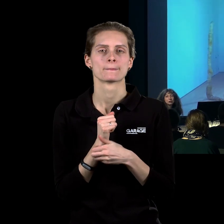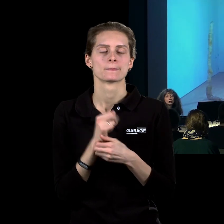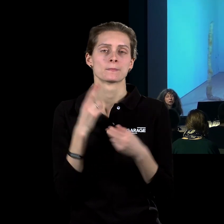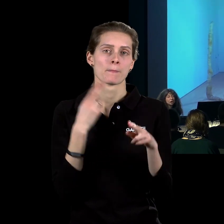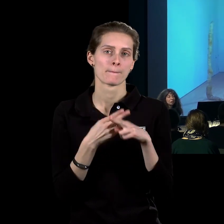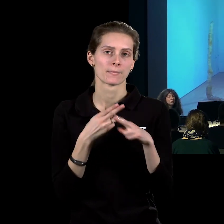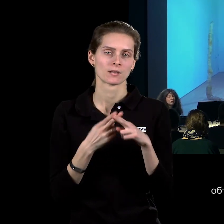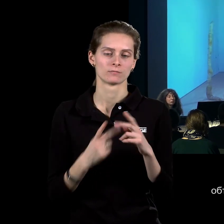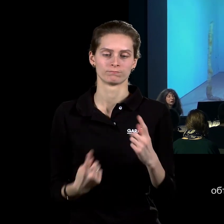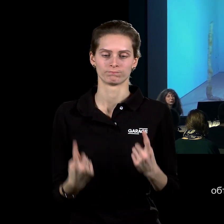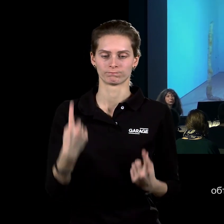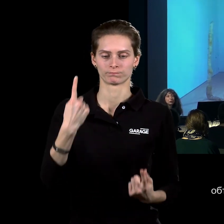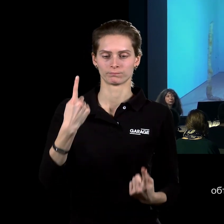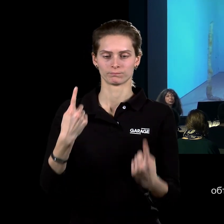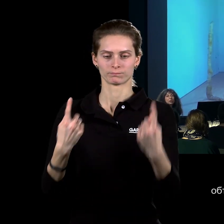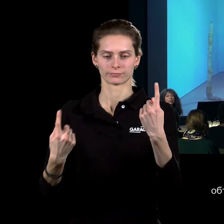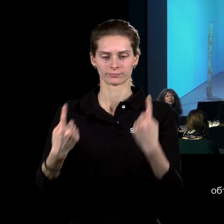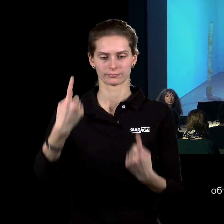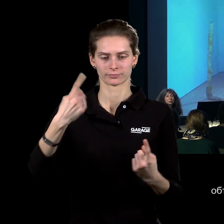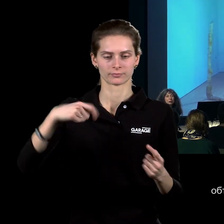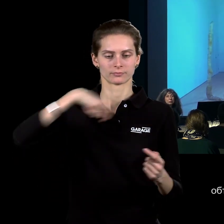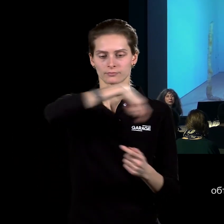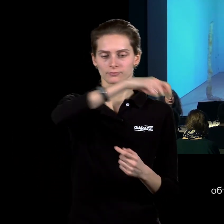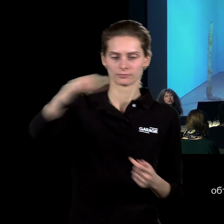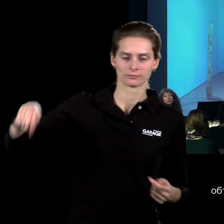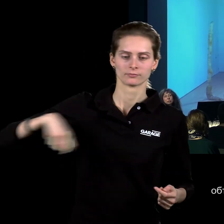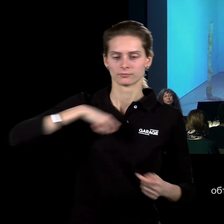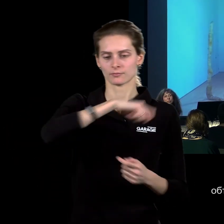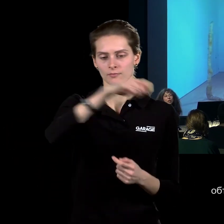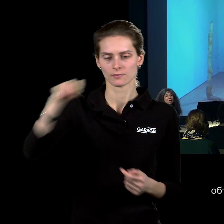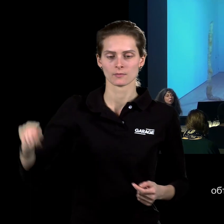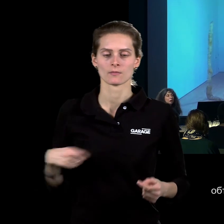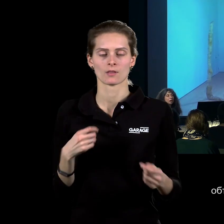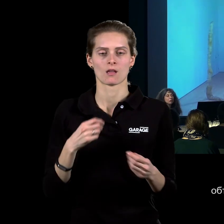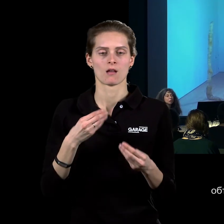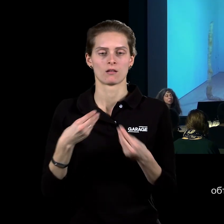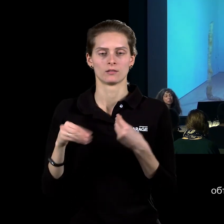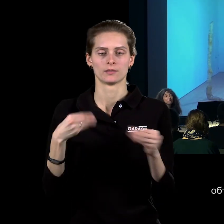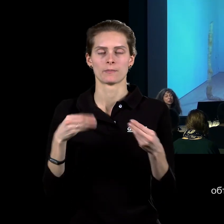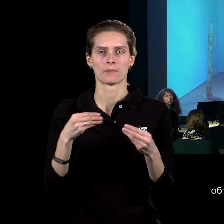металлические стержни, обтянутые полиэтиленом и прорезиненные потом.